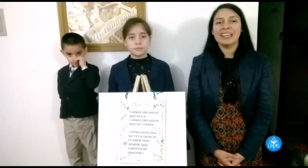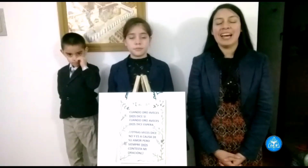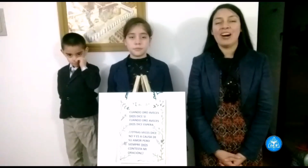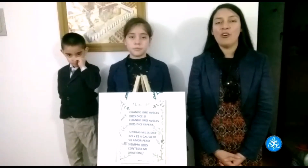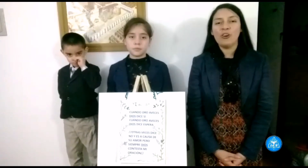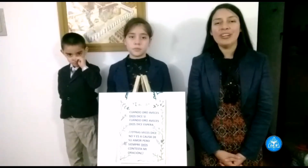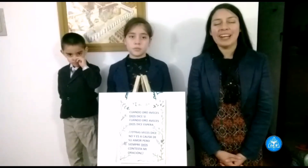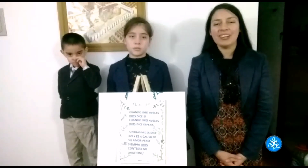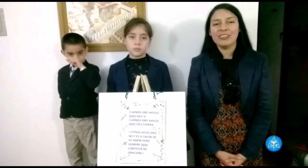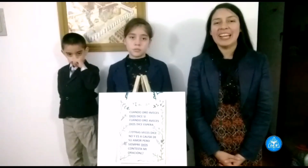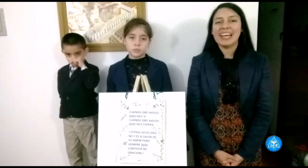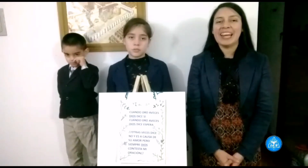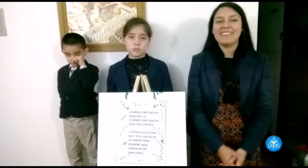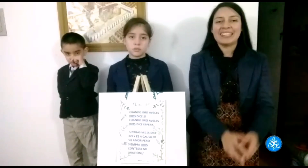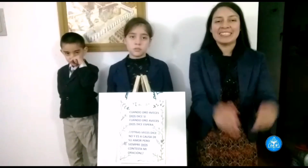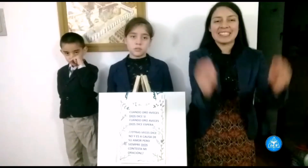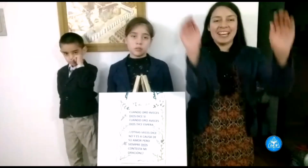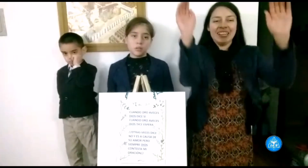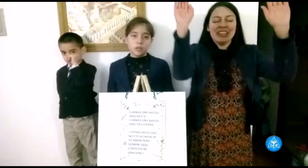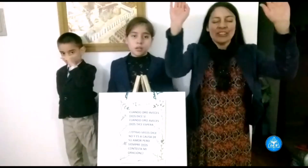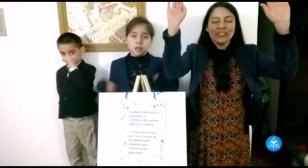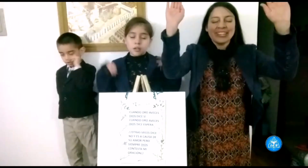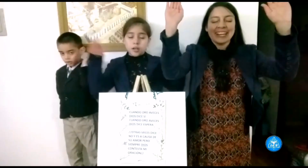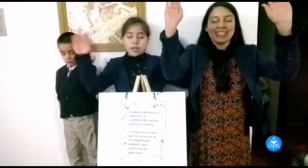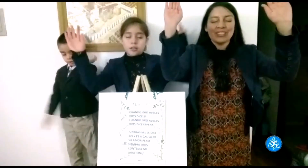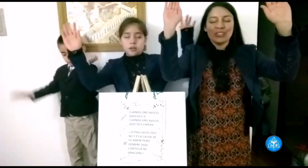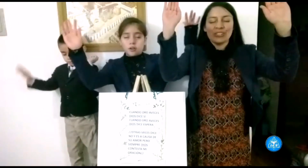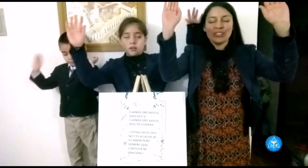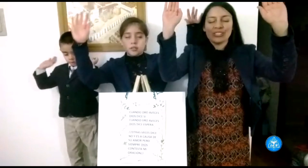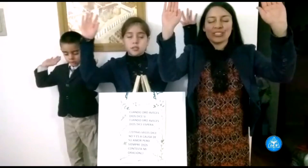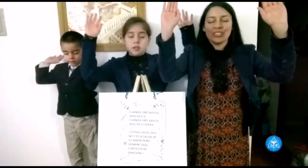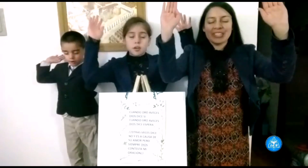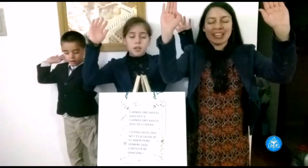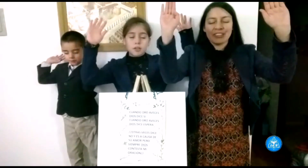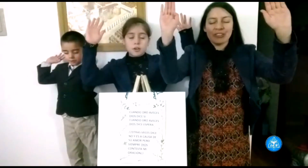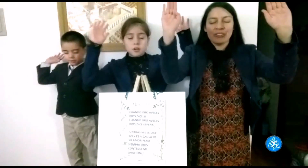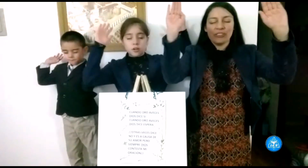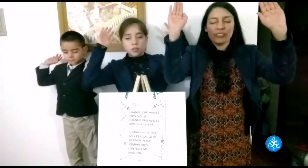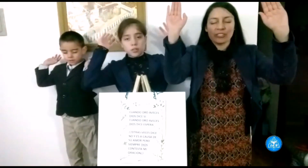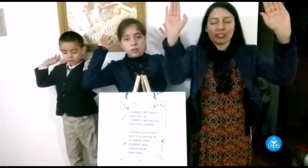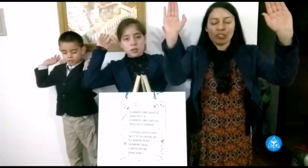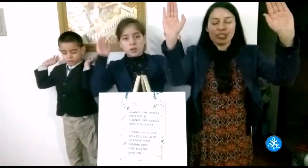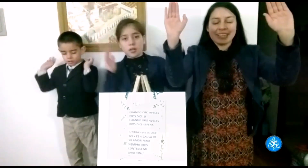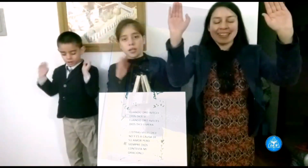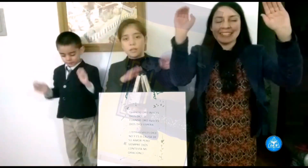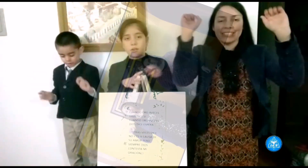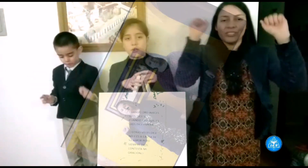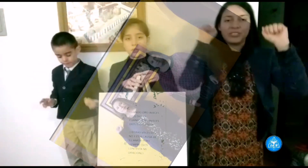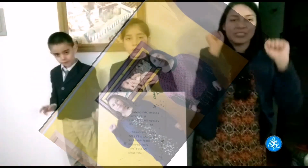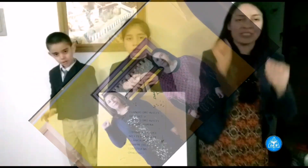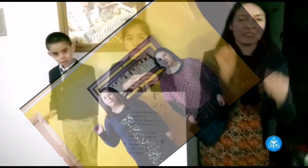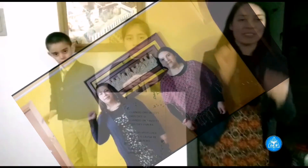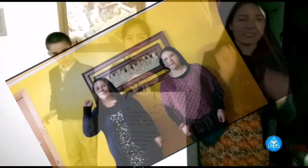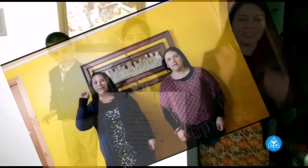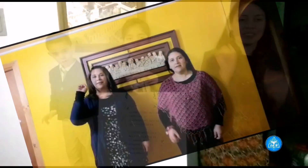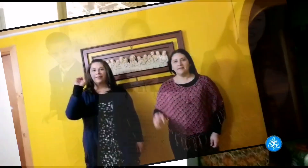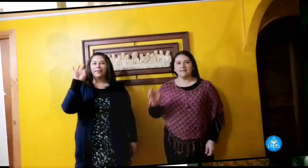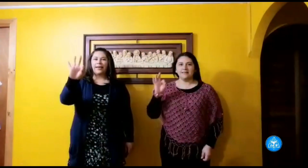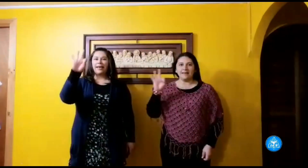sea honra, gloria y alabanza. Gloria a Dios, gloria a Dios, gloria a Dios.